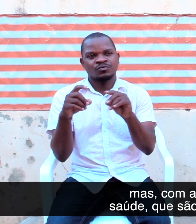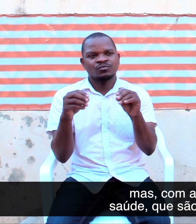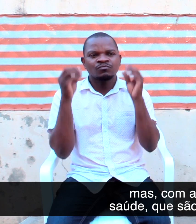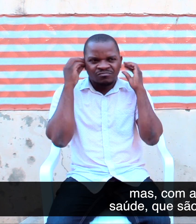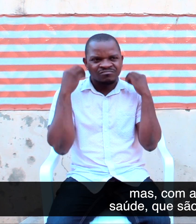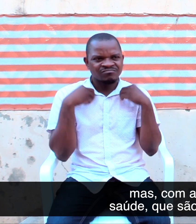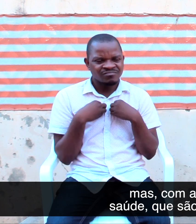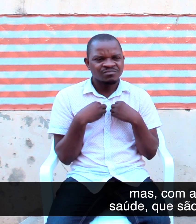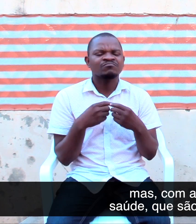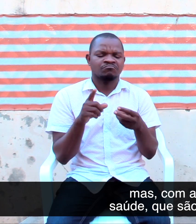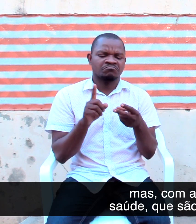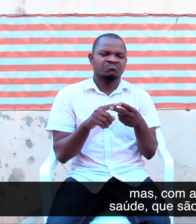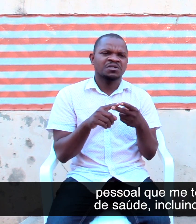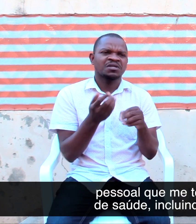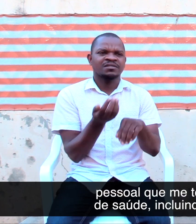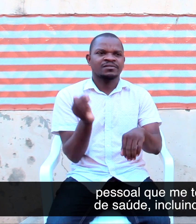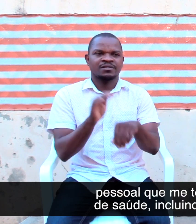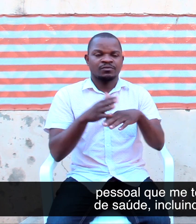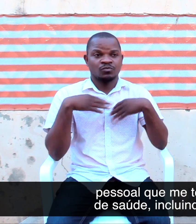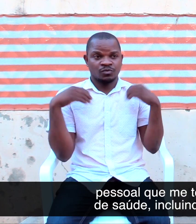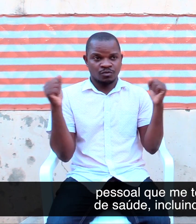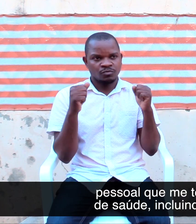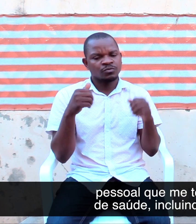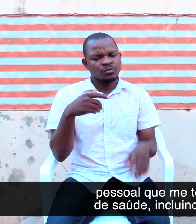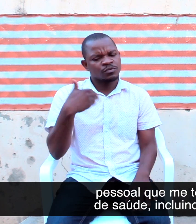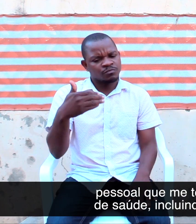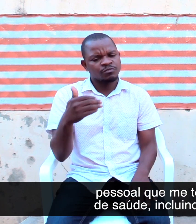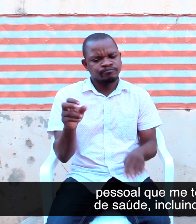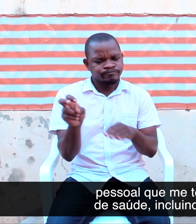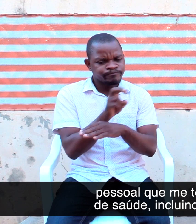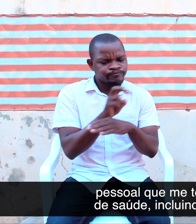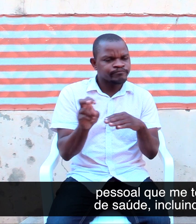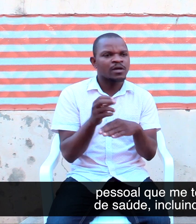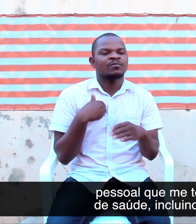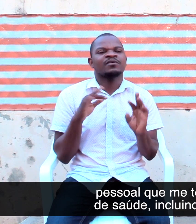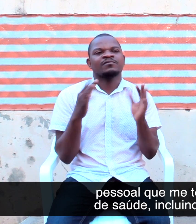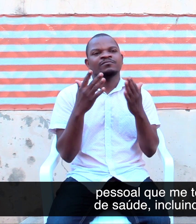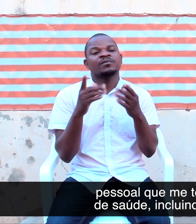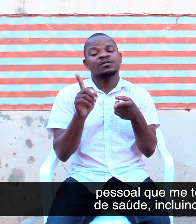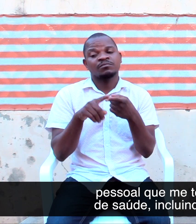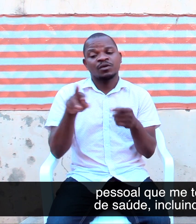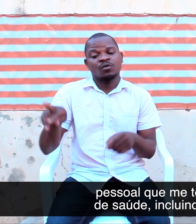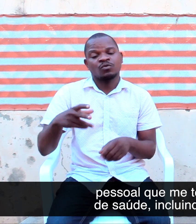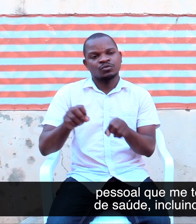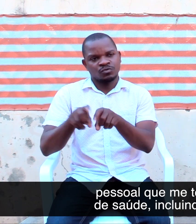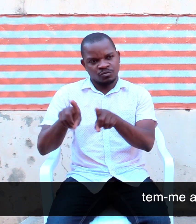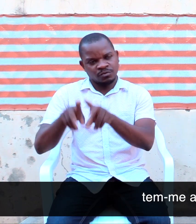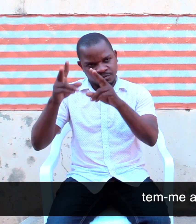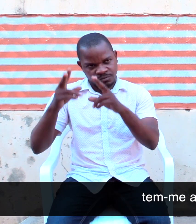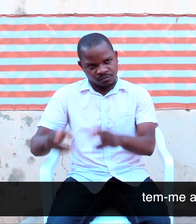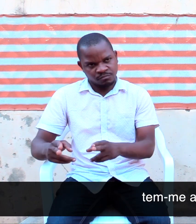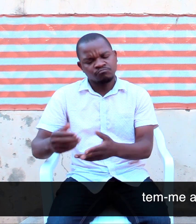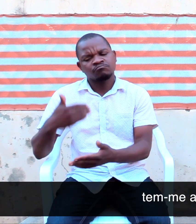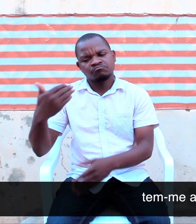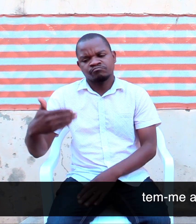os técnicos, médicos, o pessoal que tem me acompanhado na área de saúde, incluindo até colegas onde eu trabalho, tem